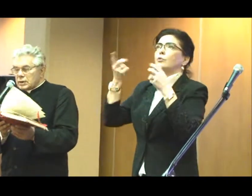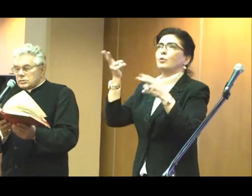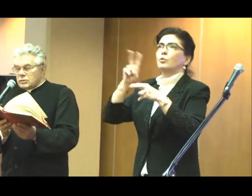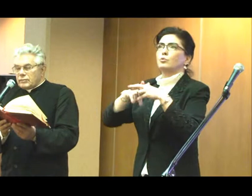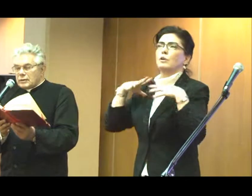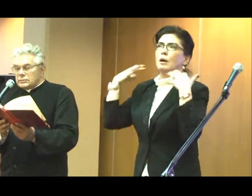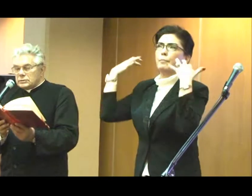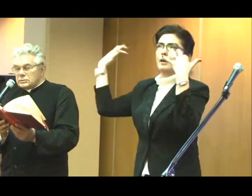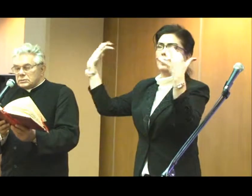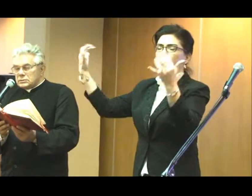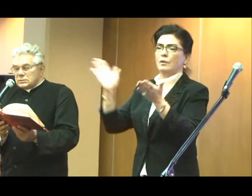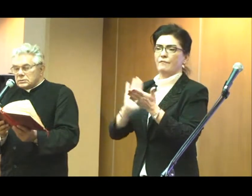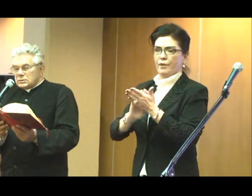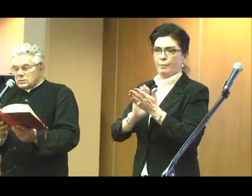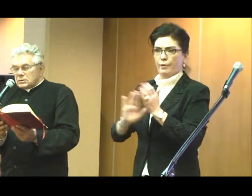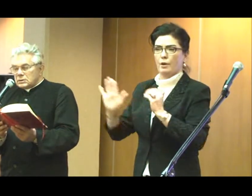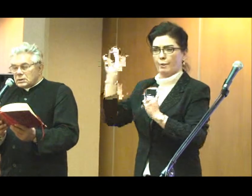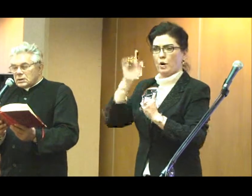wielbiły Boga słowami: